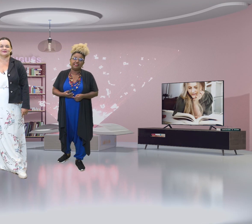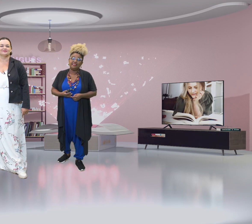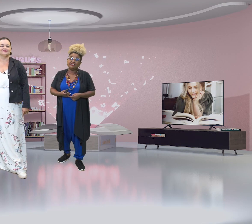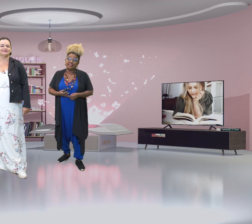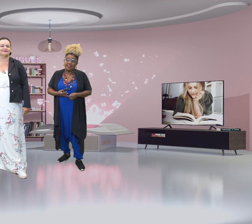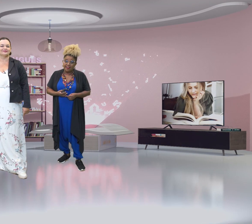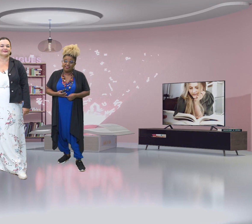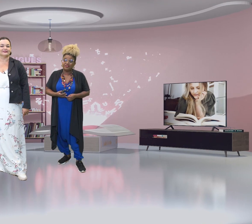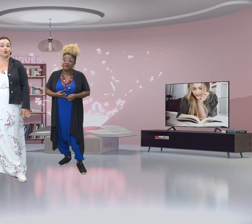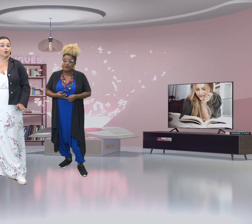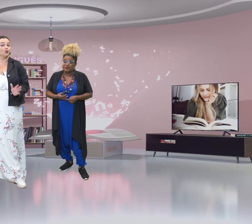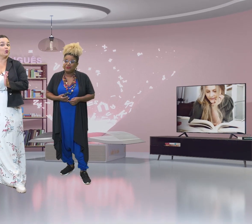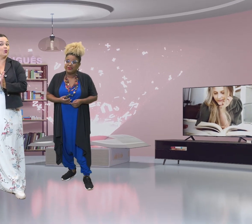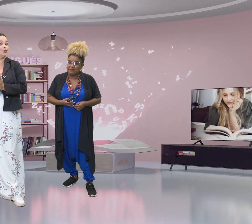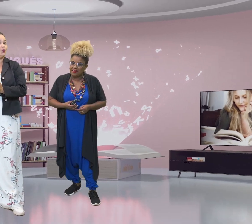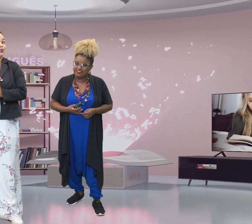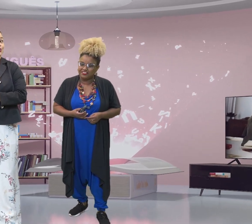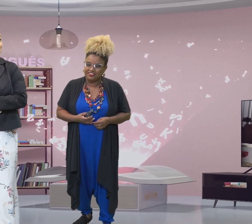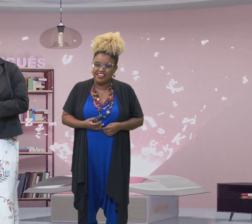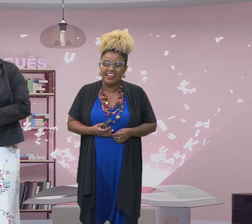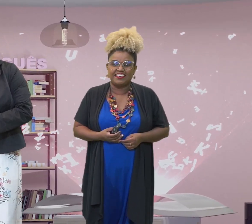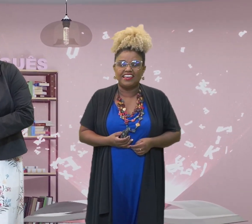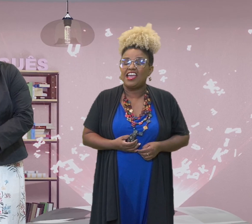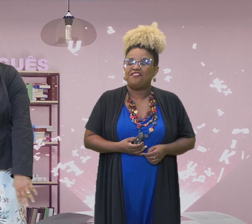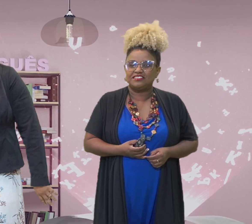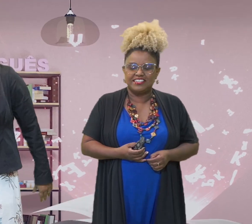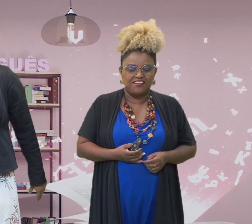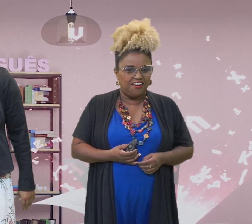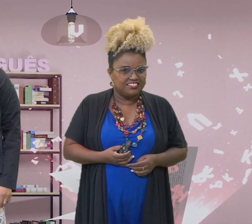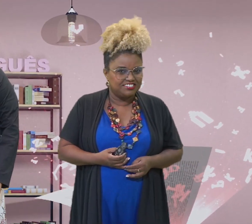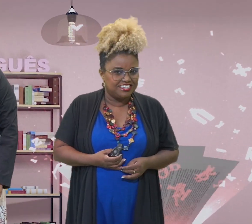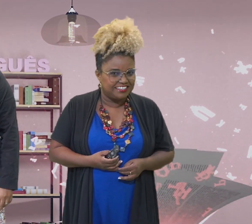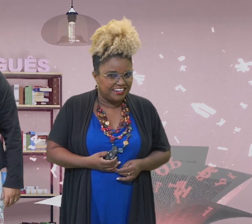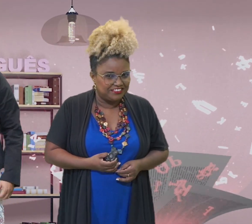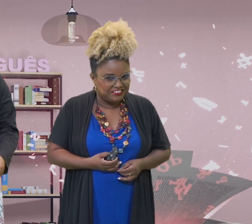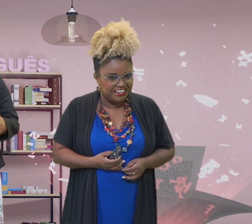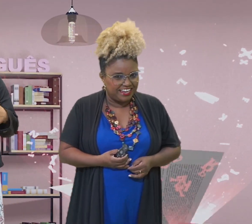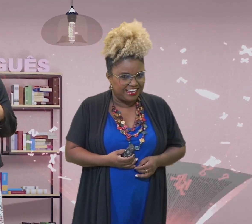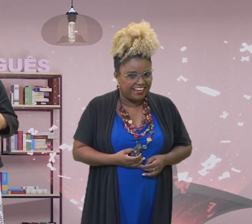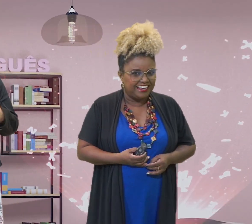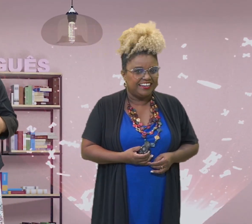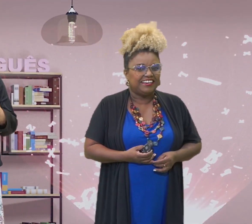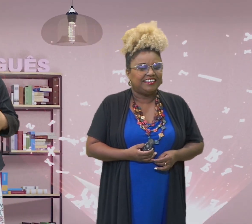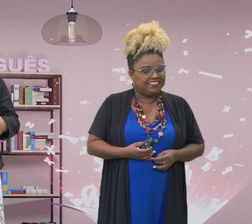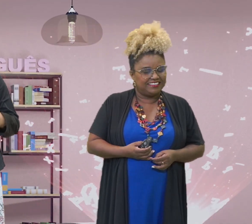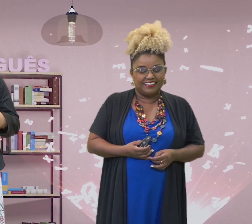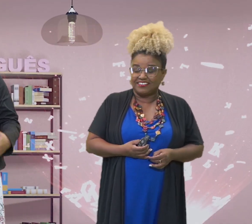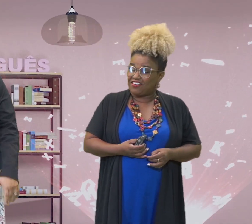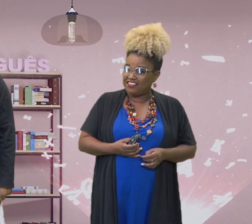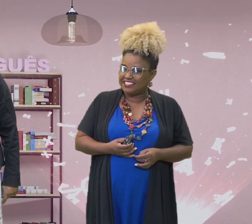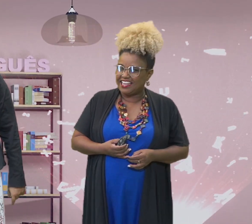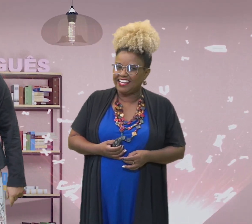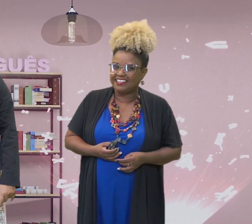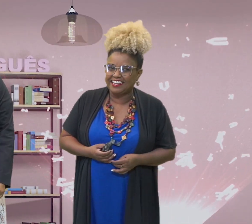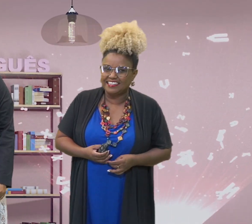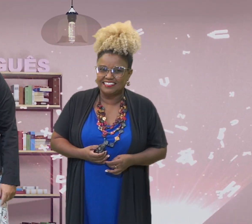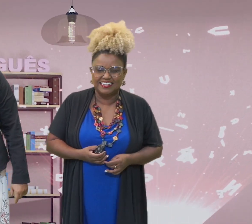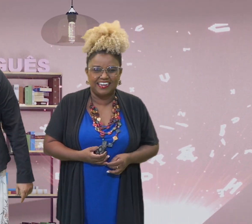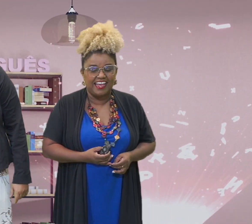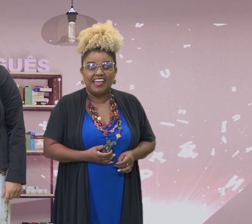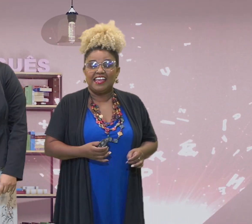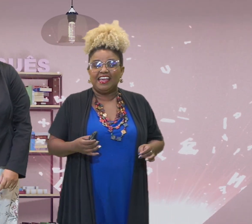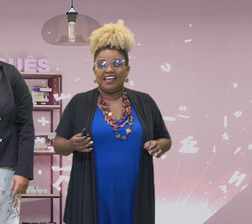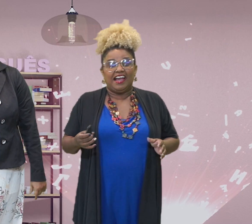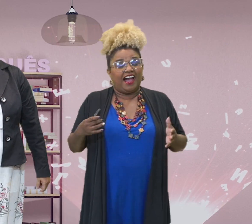trabalhando literatura, Madinho. E aí, você gosta de literatura? Sim. Com